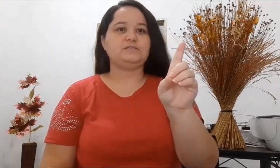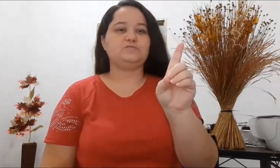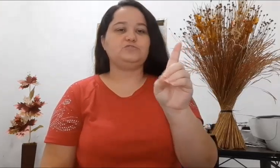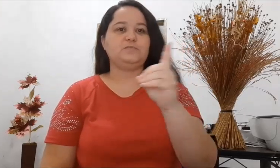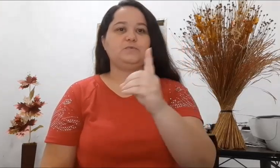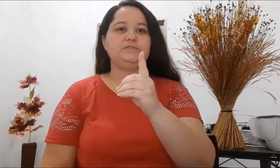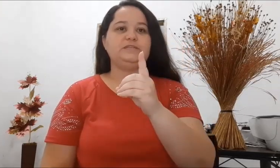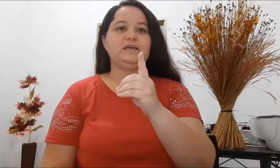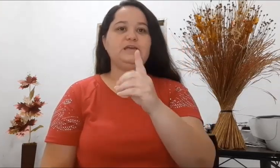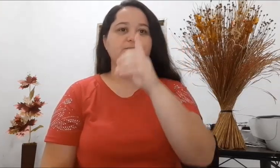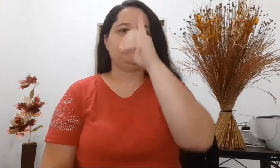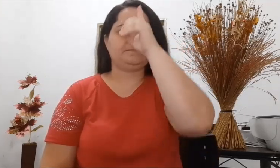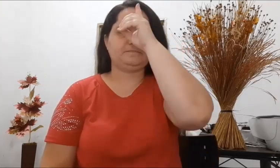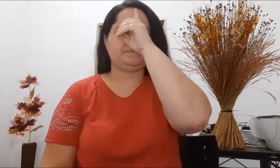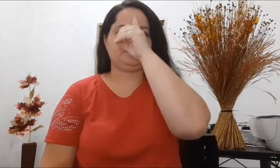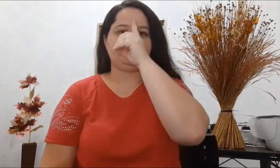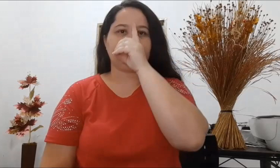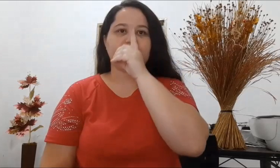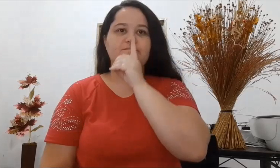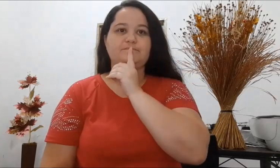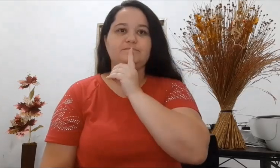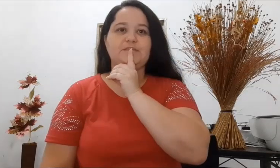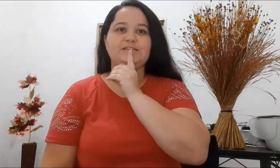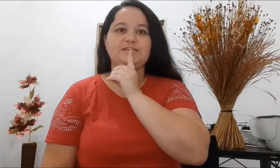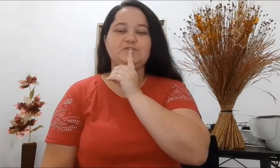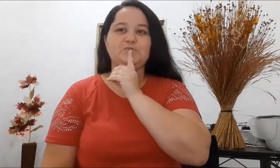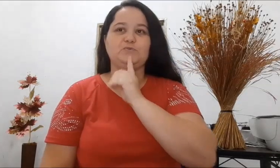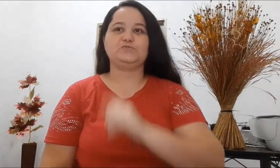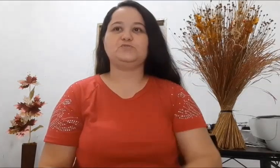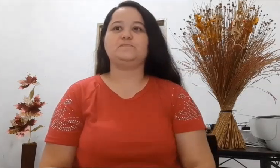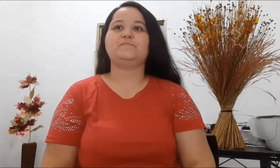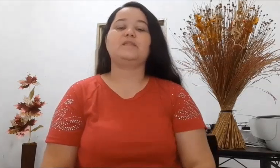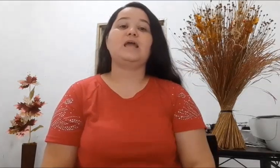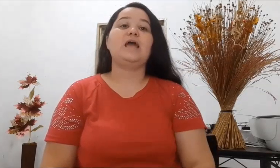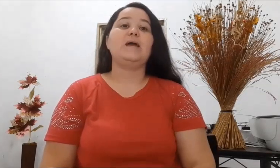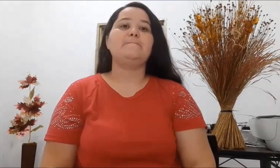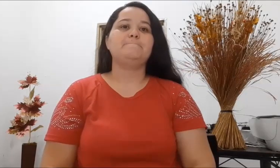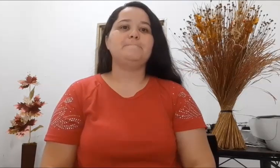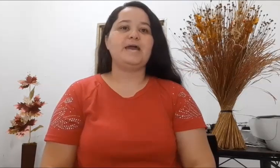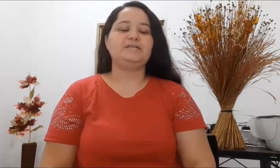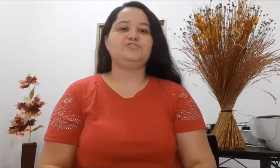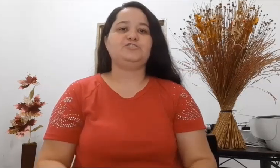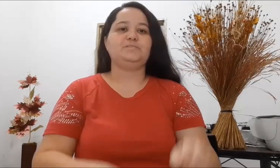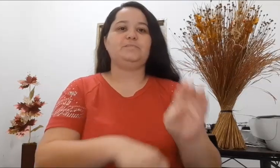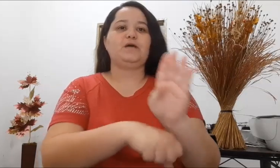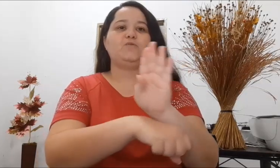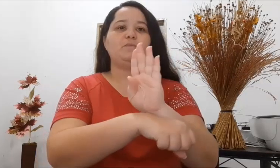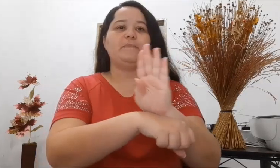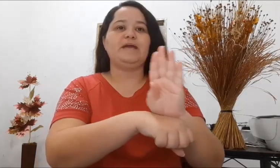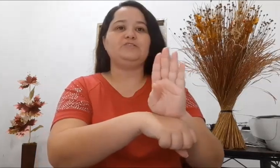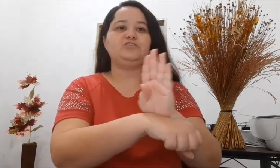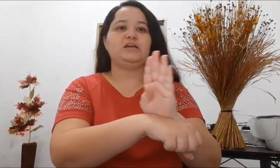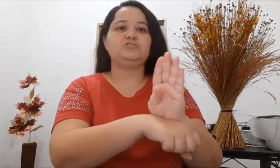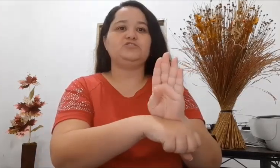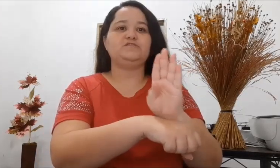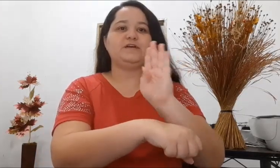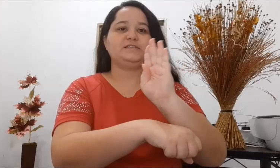Configuração de mão em D. Desce aqui no rosto. Bege. Para cor bege, a gente faz a